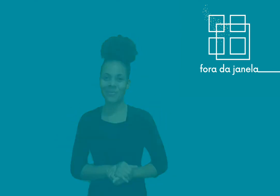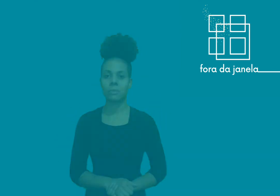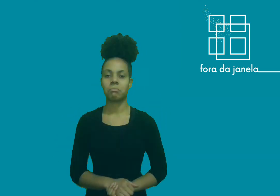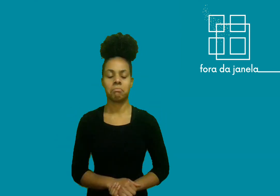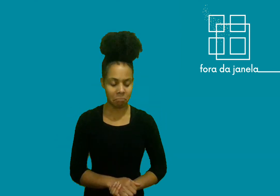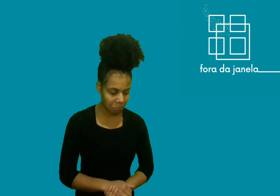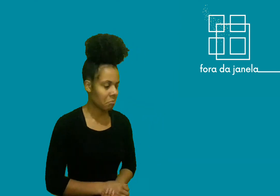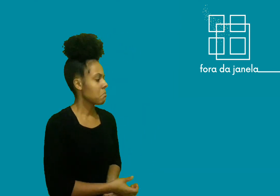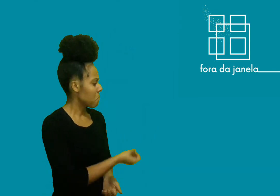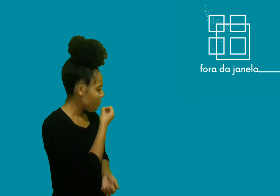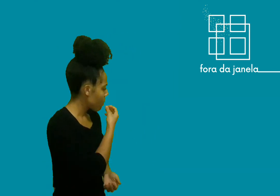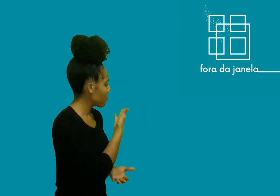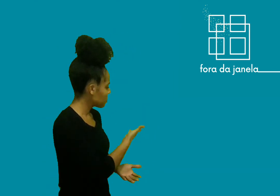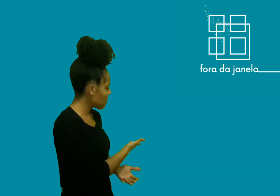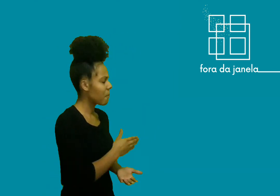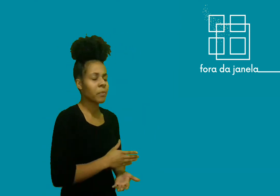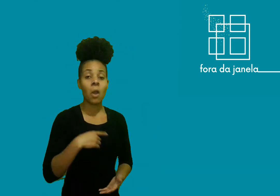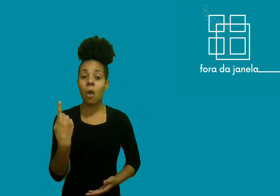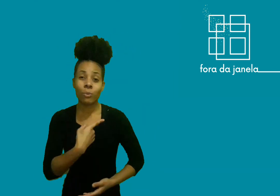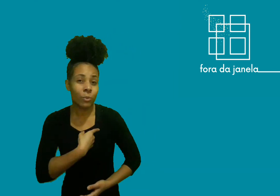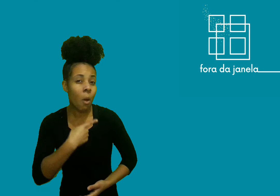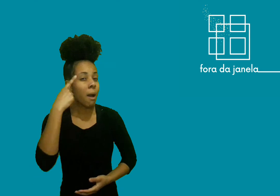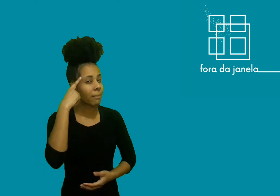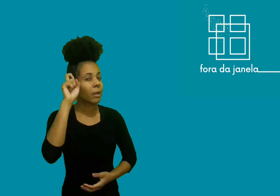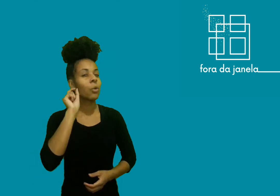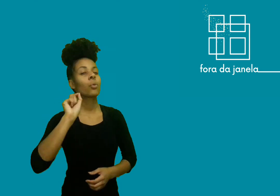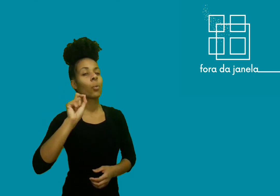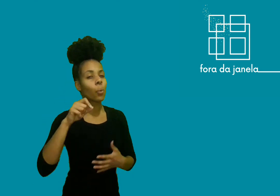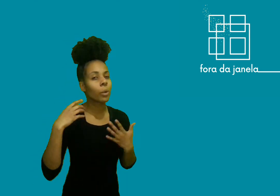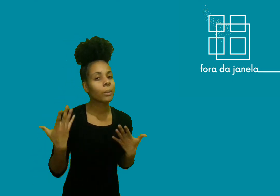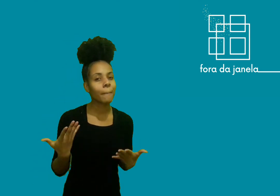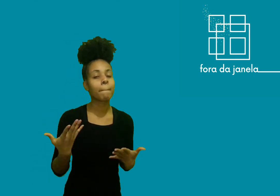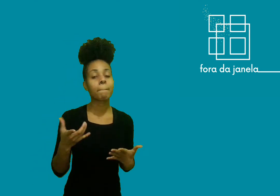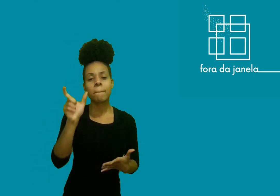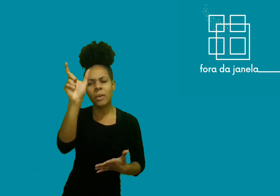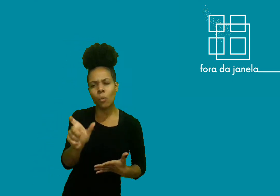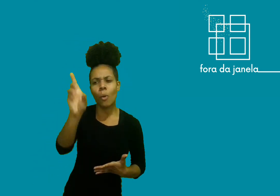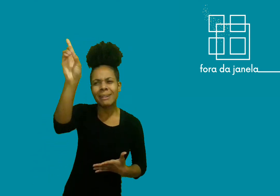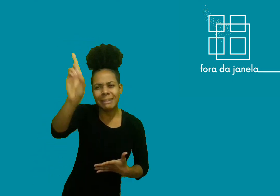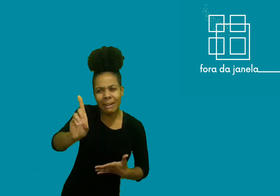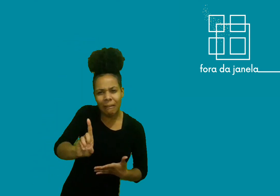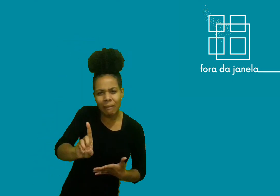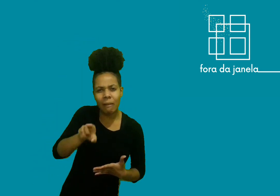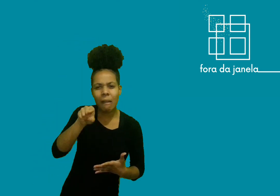palavra deficiente, certo? Com isso, a gente começa a tratar as pessoas que têm uma diferença de forma